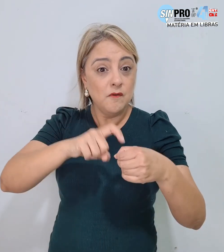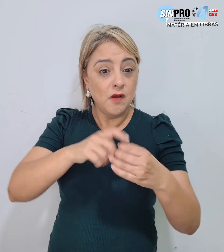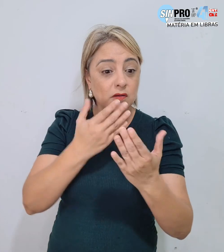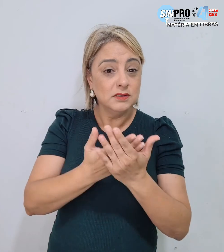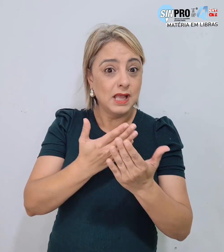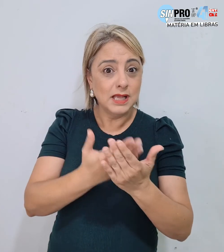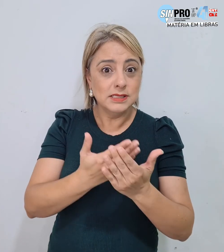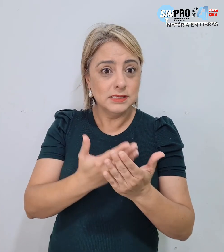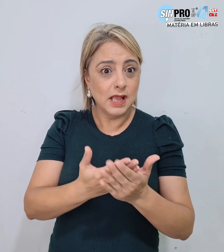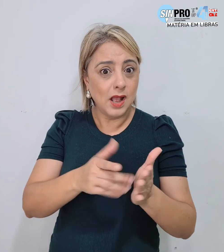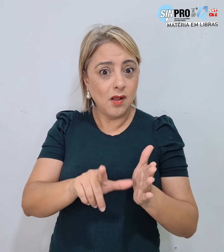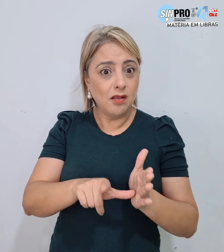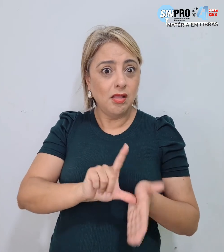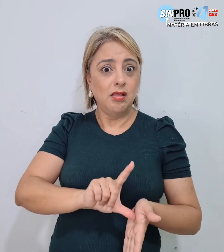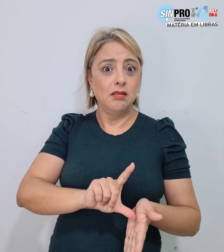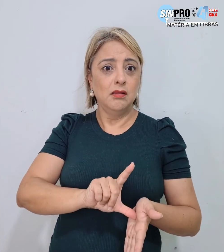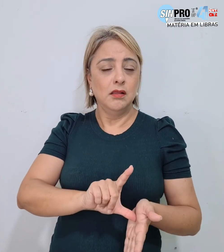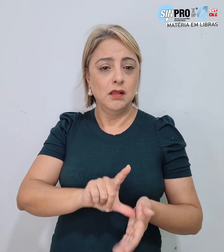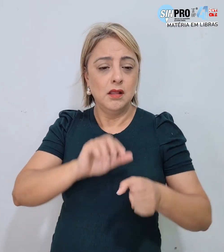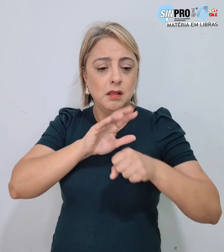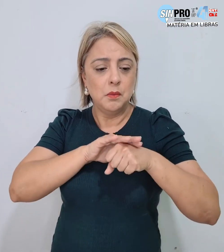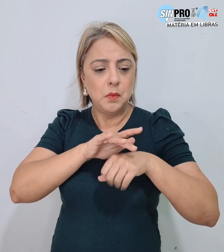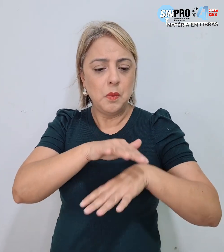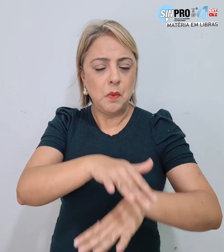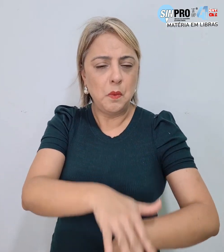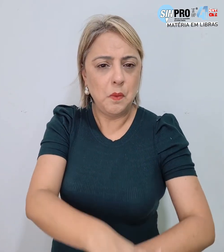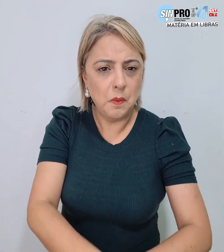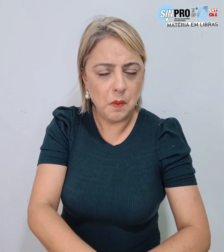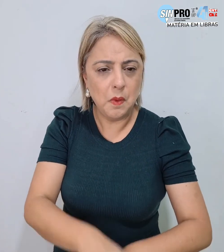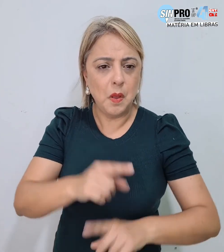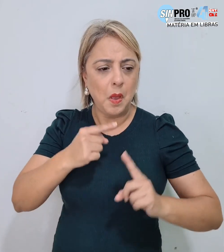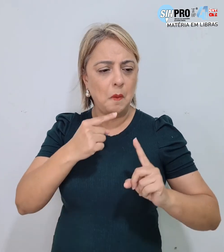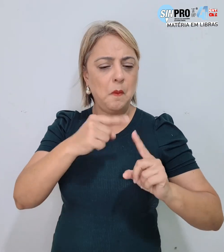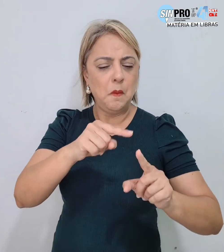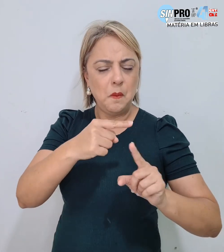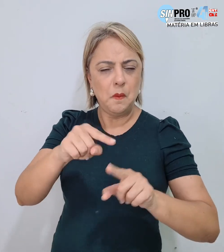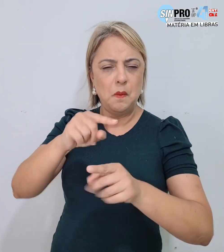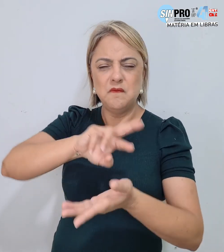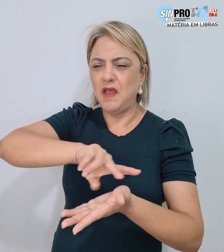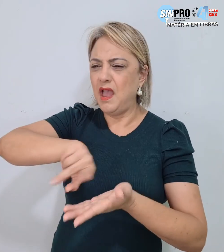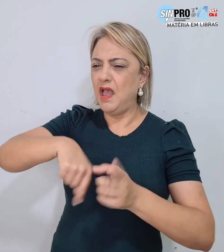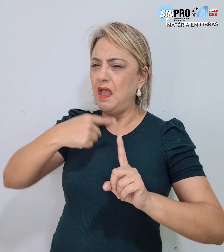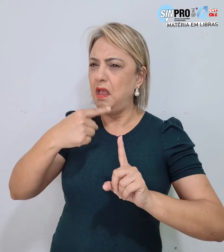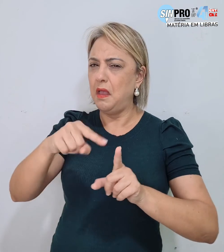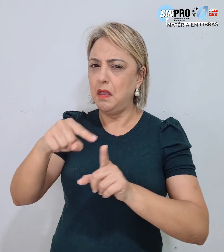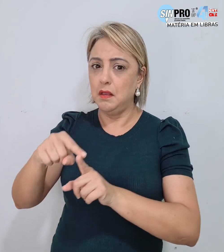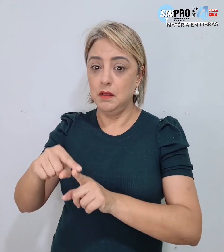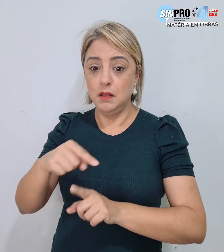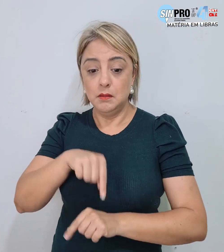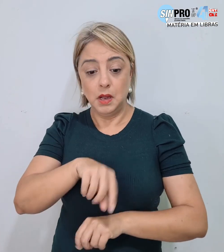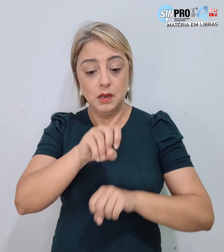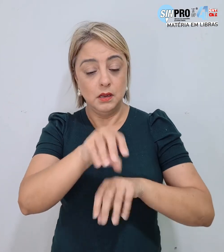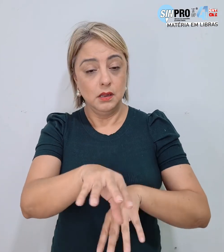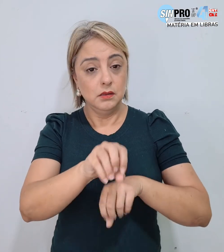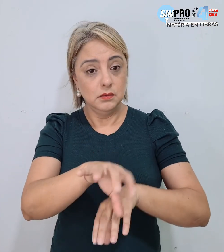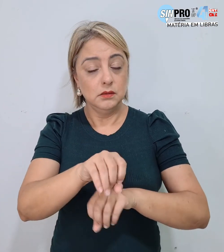precipitada e a pandemia trouxe muitos desafios e para educação